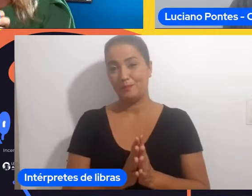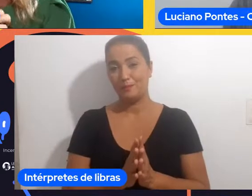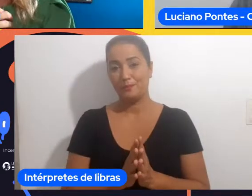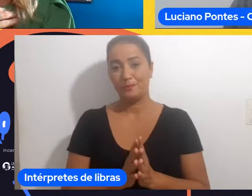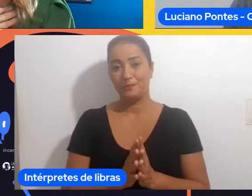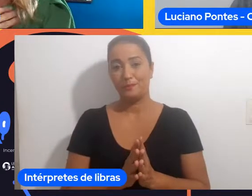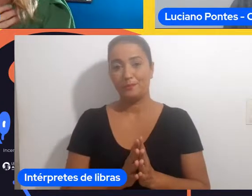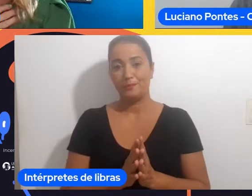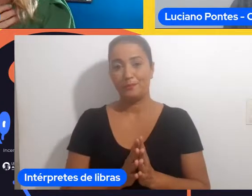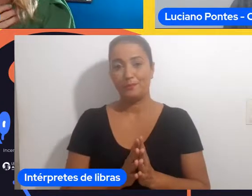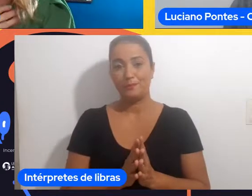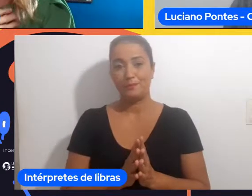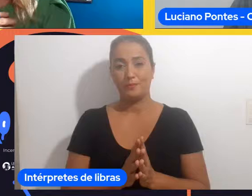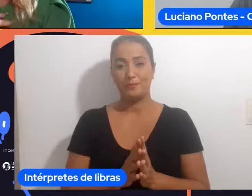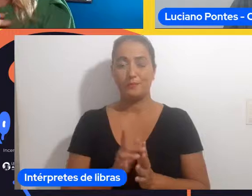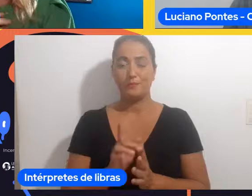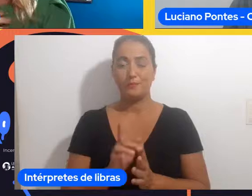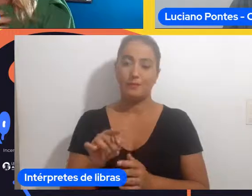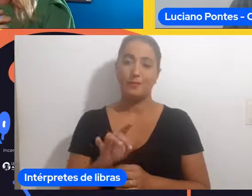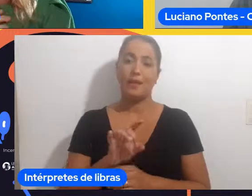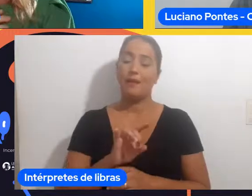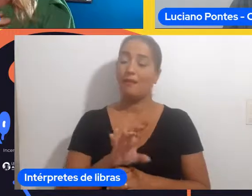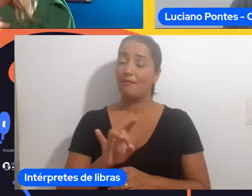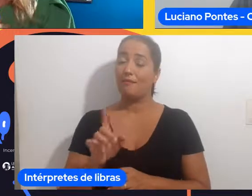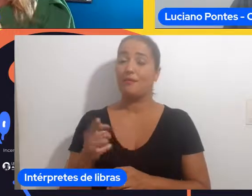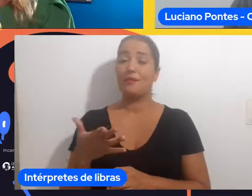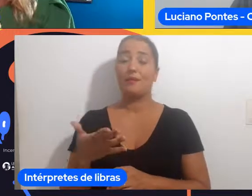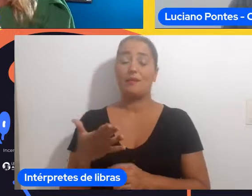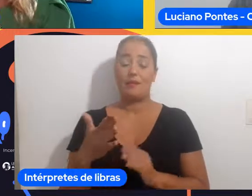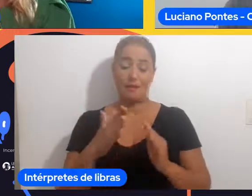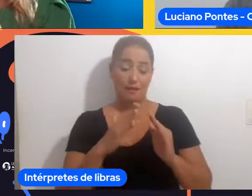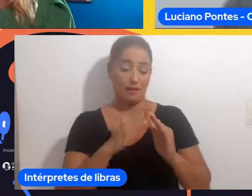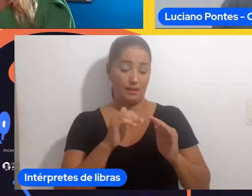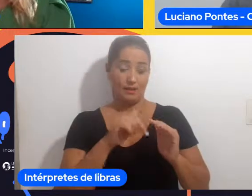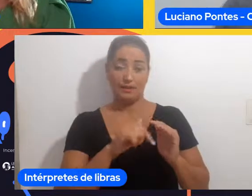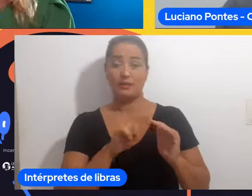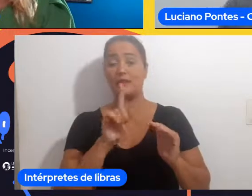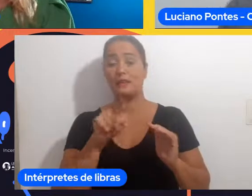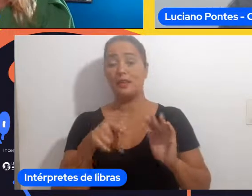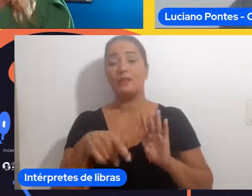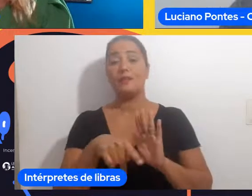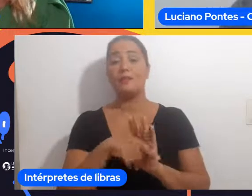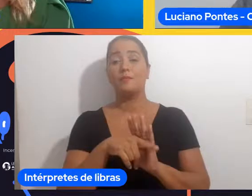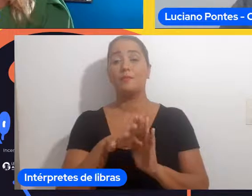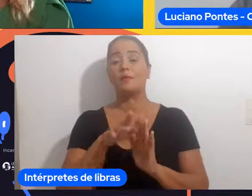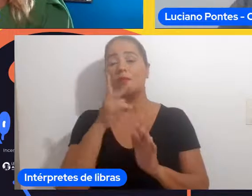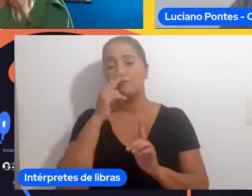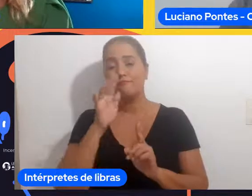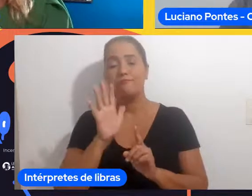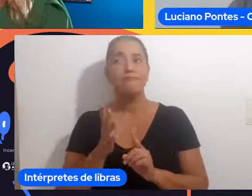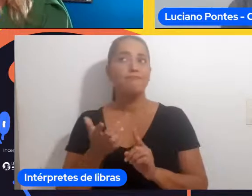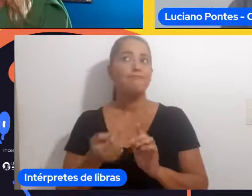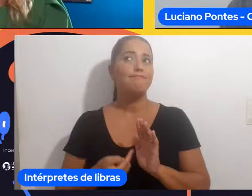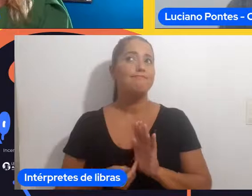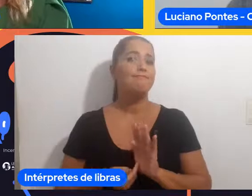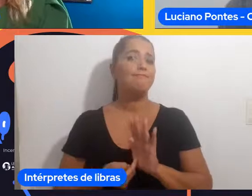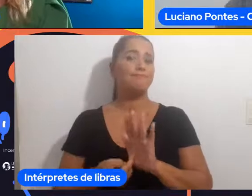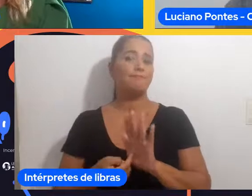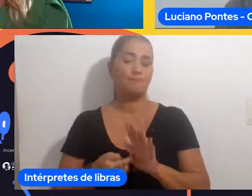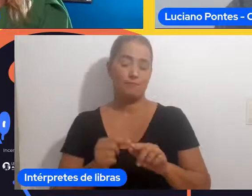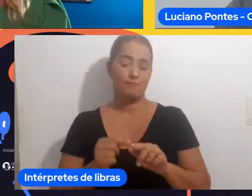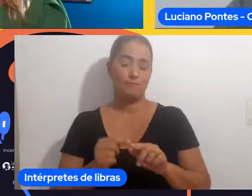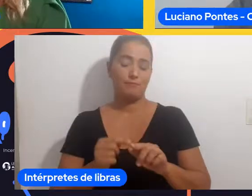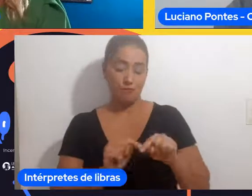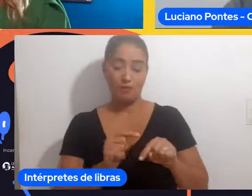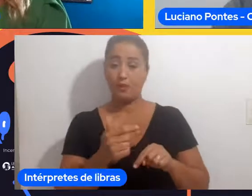uma provocação, né? Ela impacta um pouco as escolhas desses objetos, por exemplo. A gente não tem